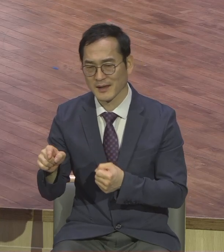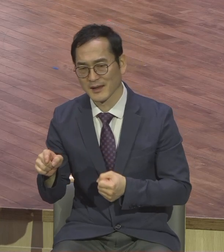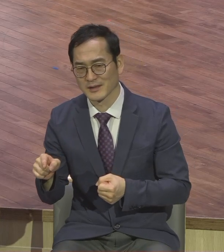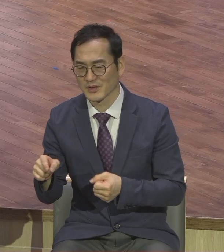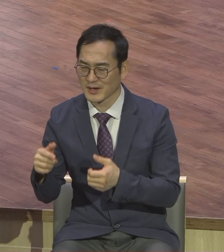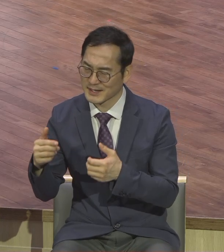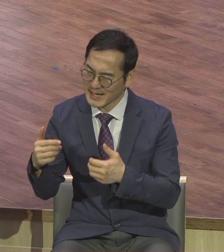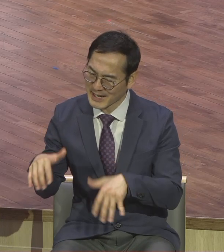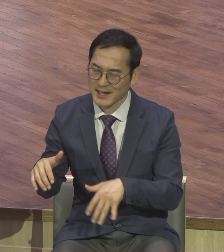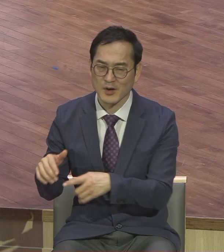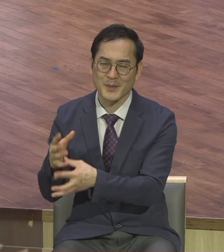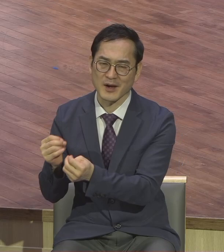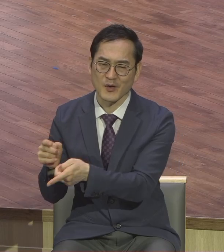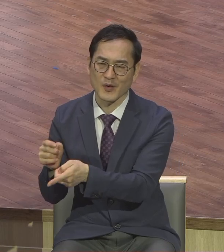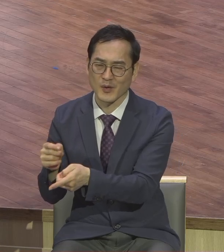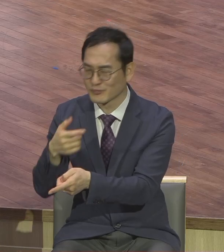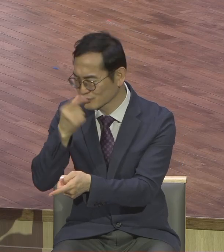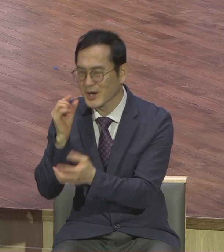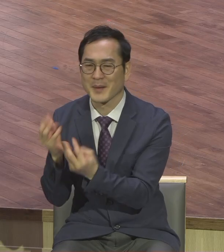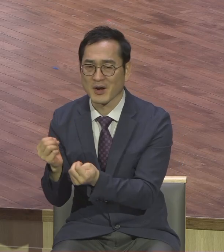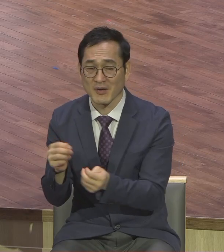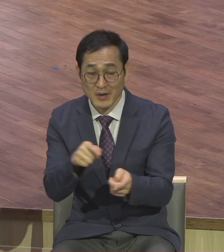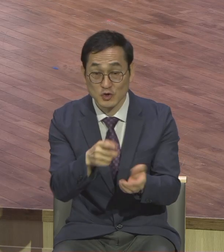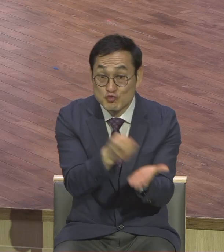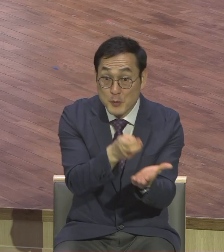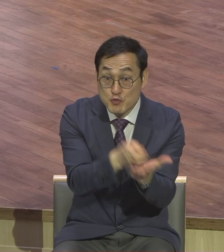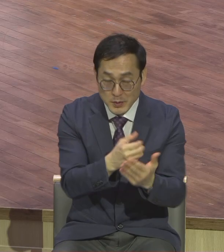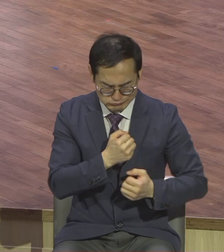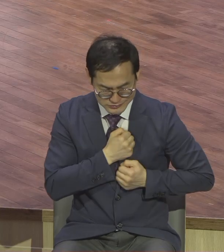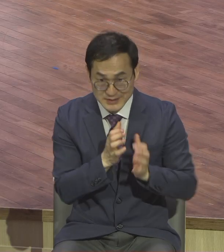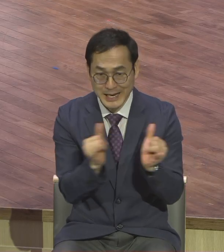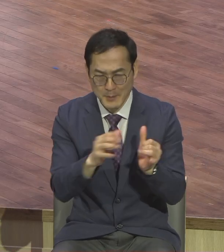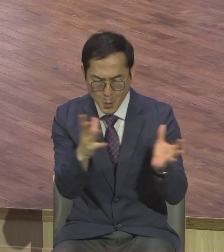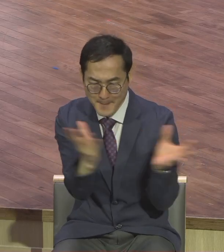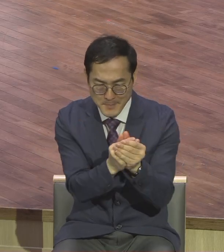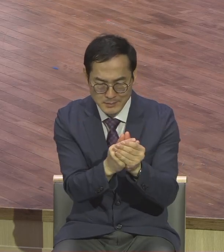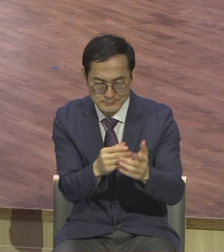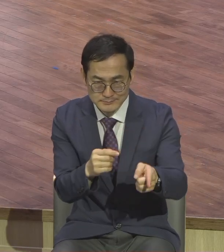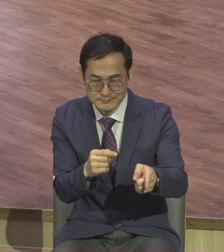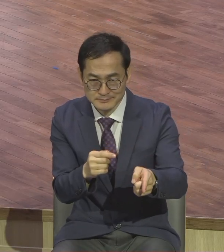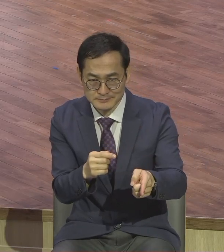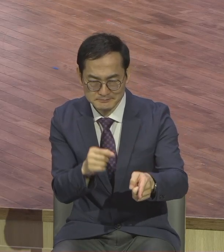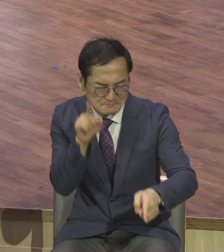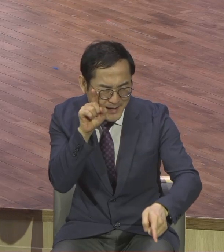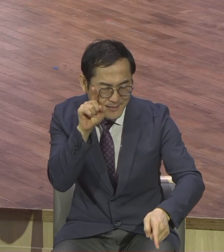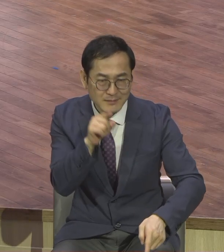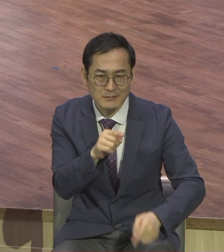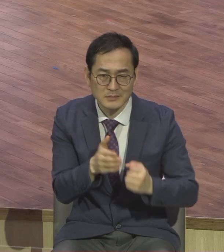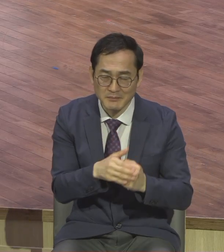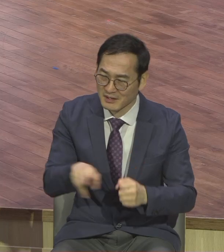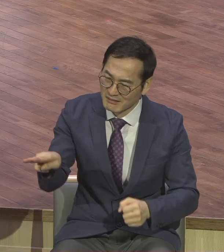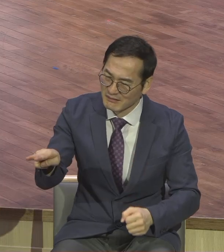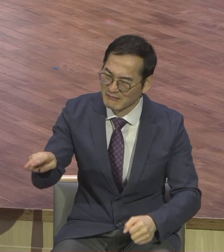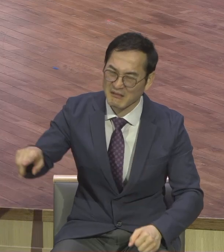없어요. 딱 뭐 완벽하니까 그럼 비방하지요.